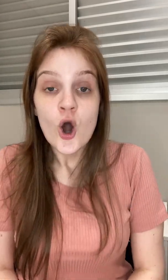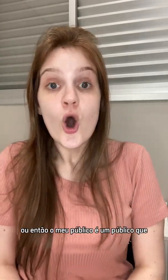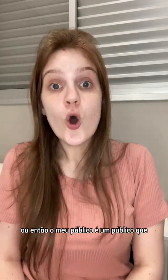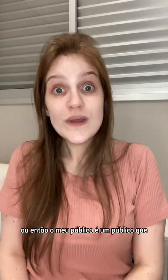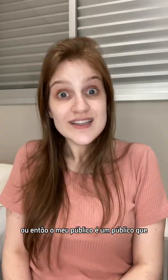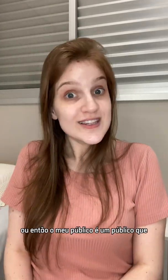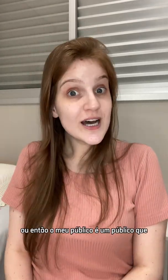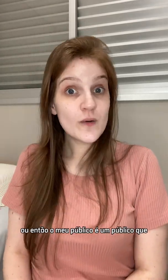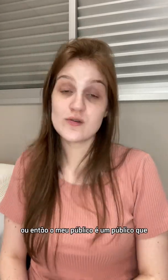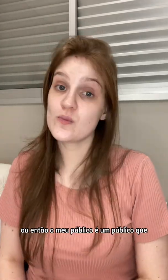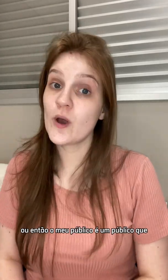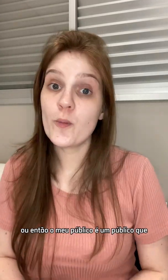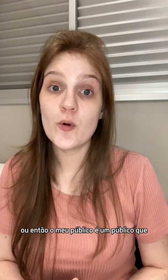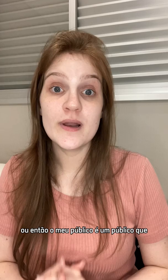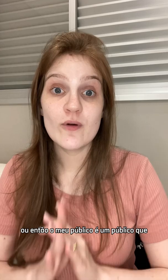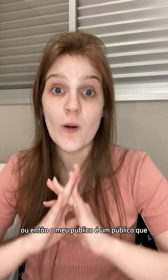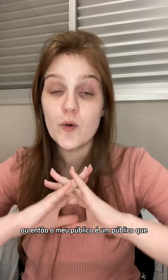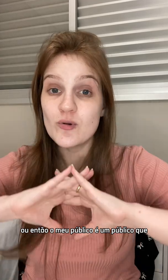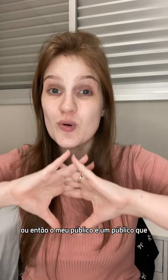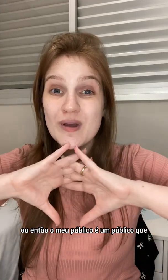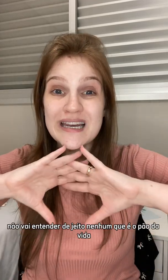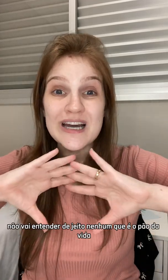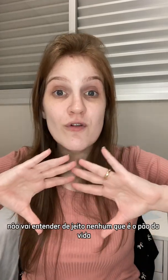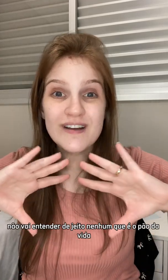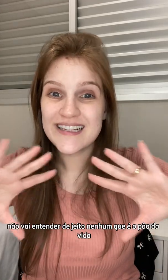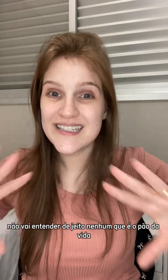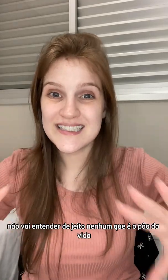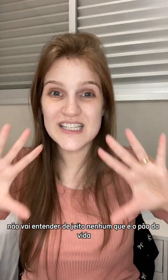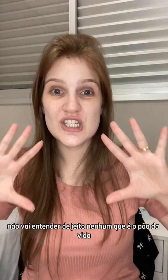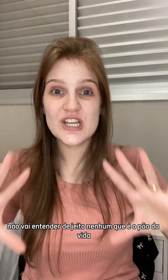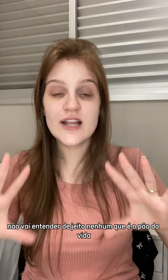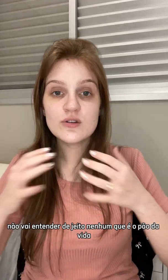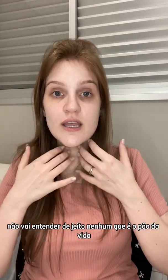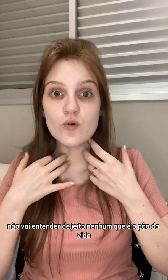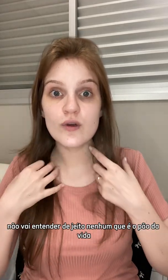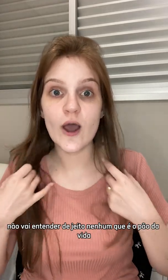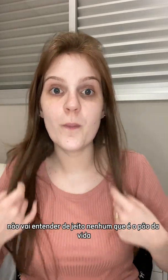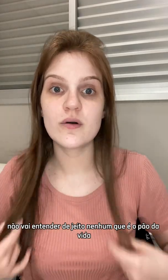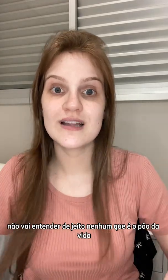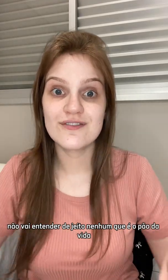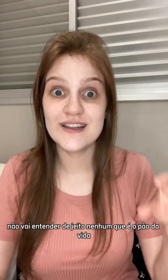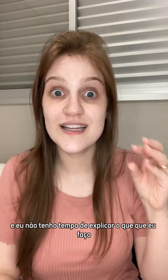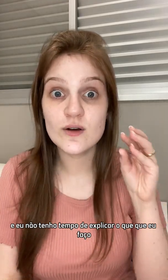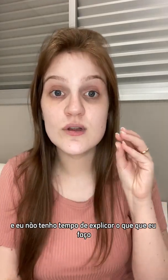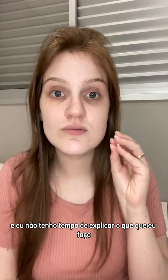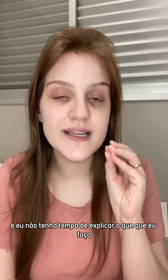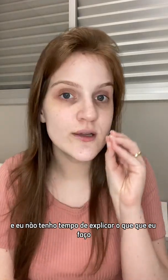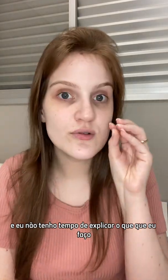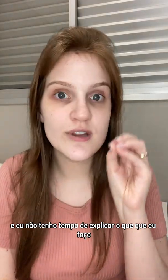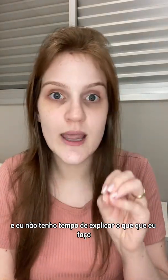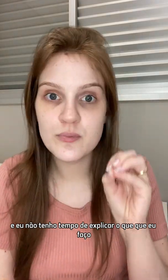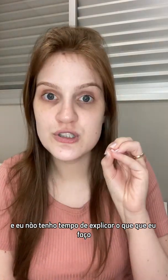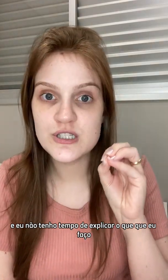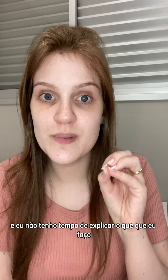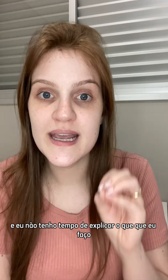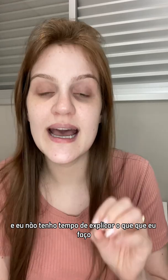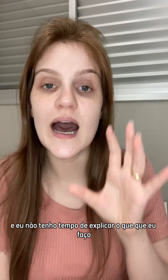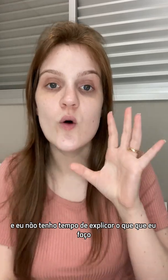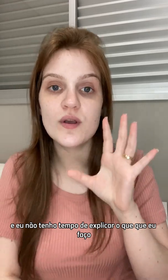Ou então, o meu público é um público que não vai entender de jeito nenhum o que é o pão da vida e eu não tenho tempo de explicar. O que